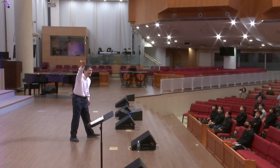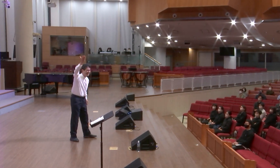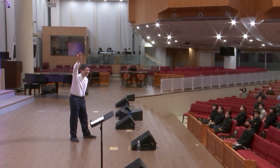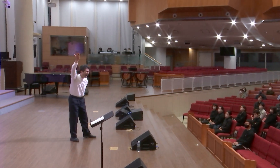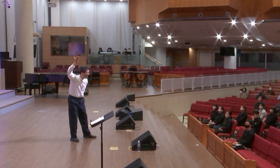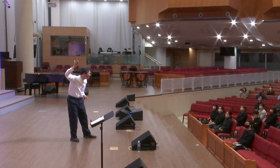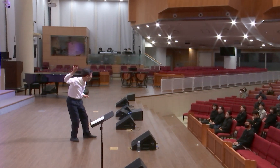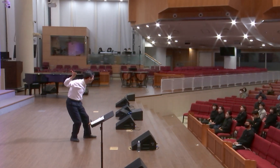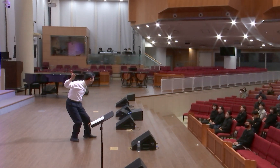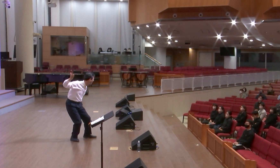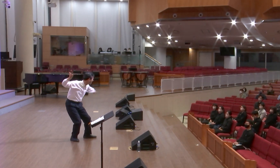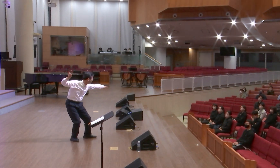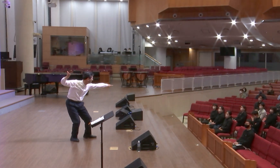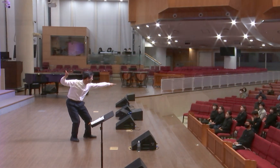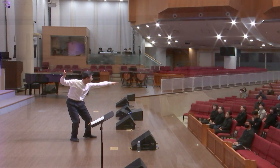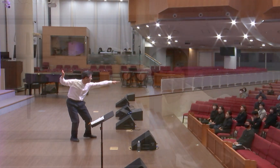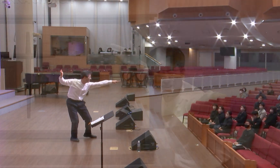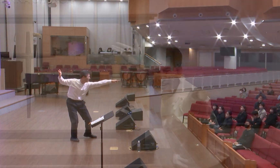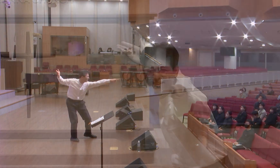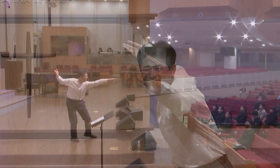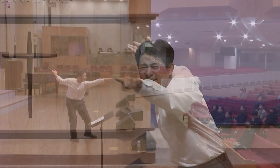그가 너를